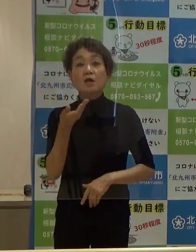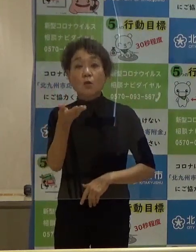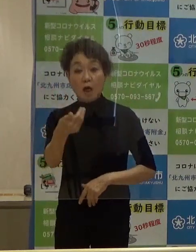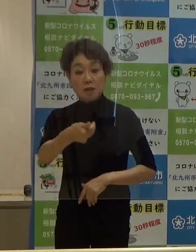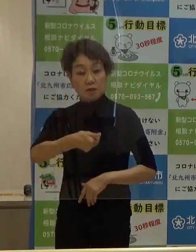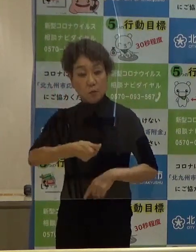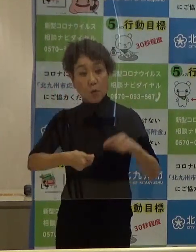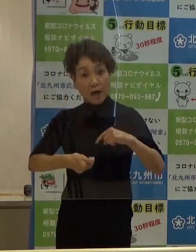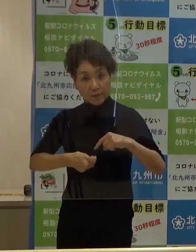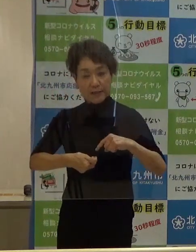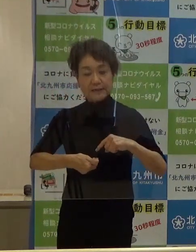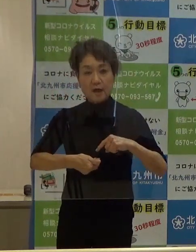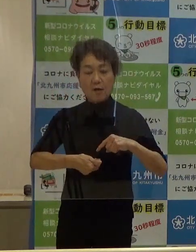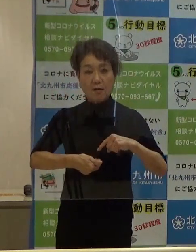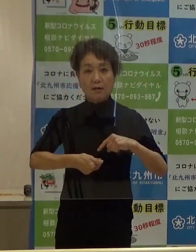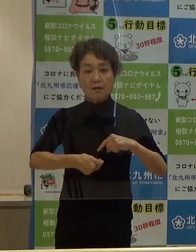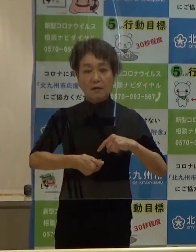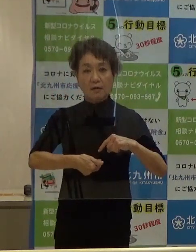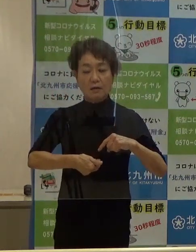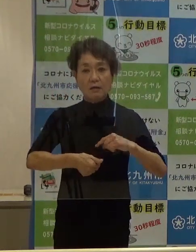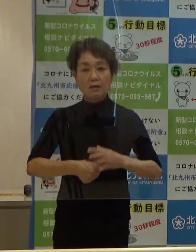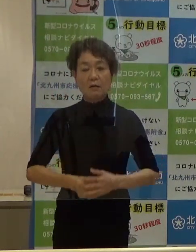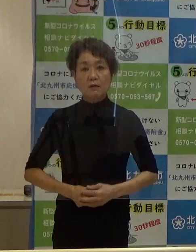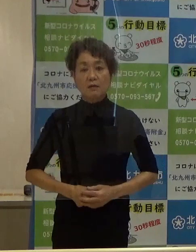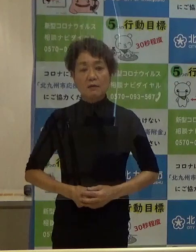見られたわけでありますが、